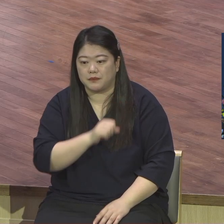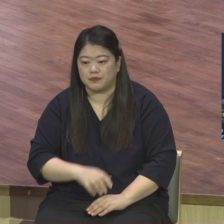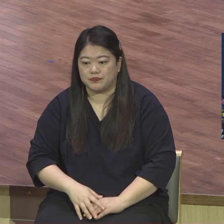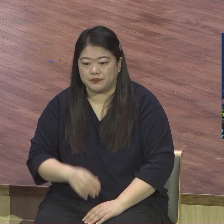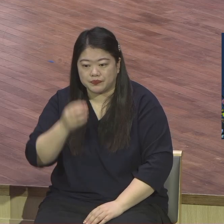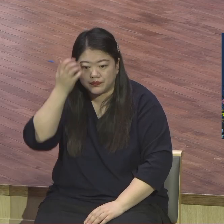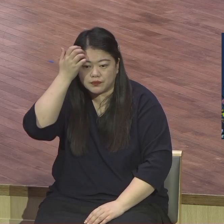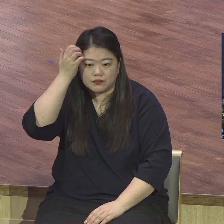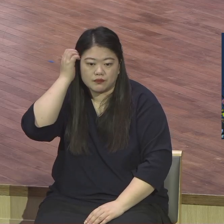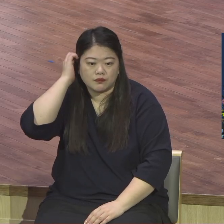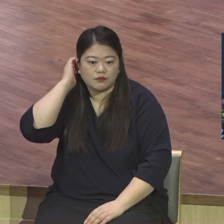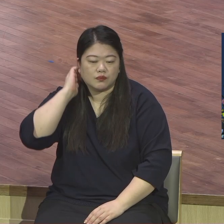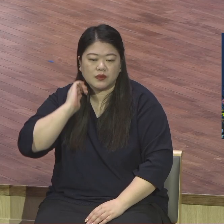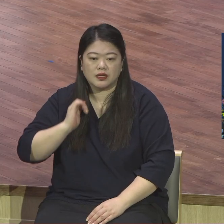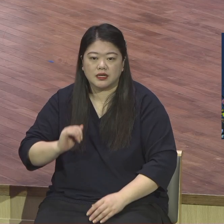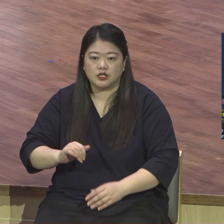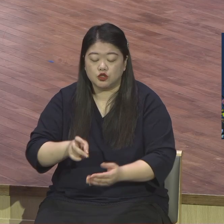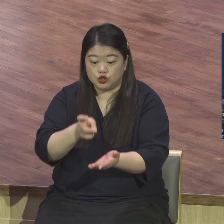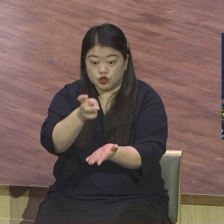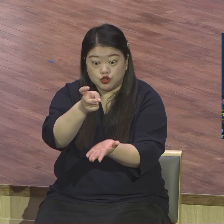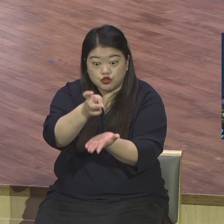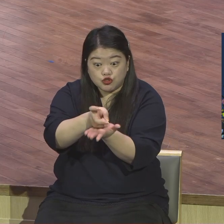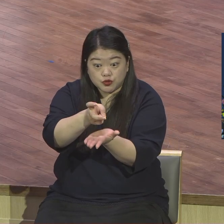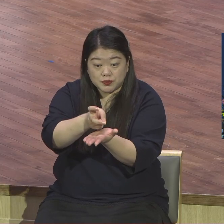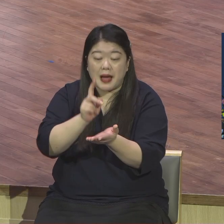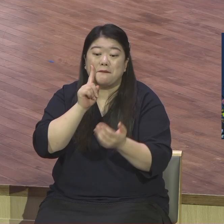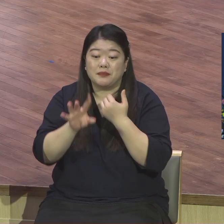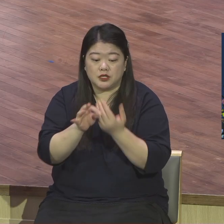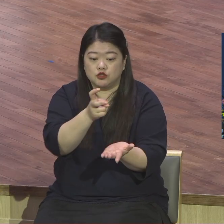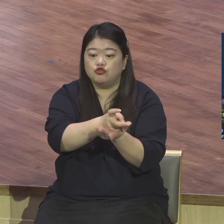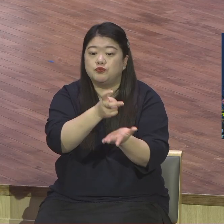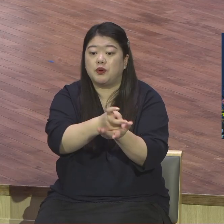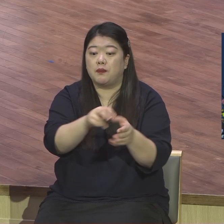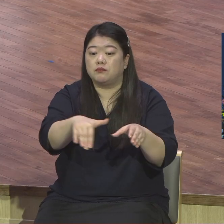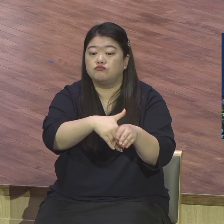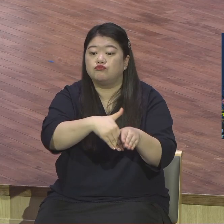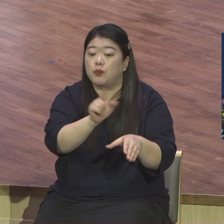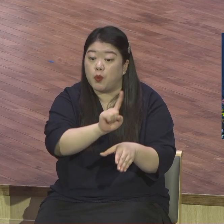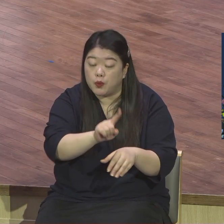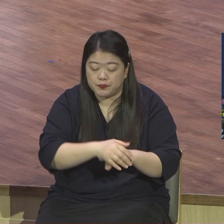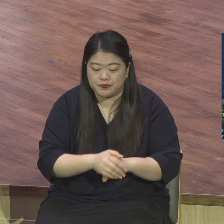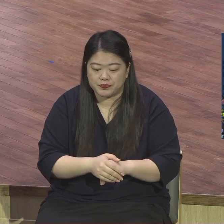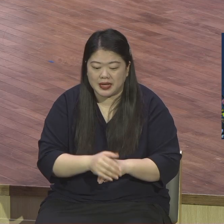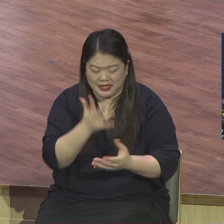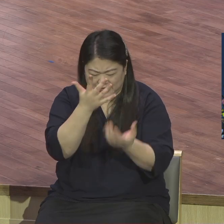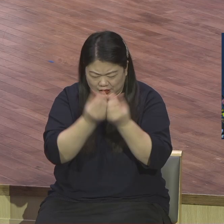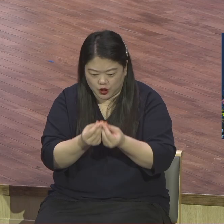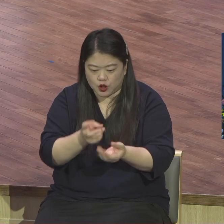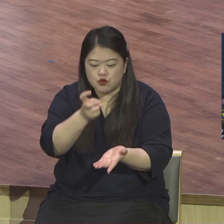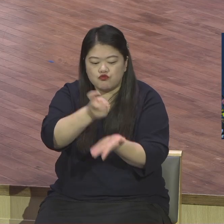중에서 99가지를 다 지키고 한 가지만 못 지켰다 하더라도